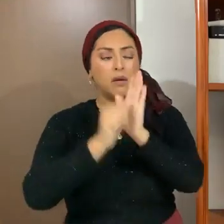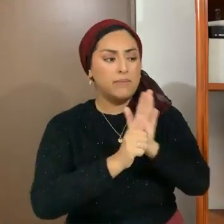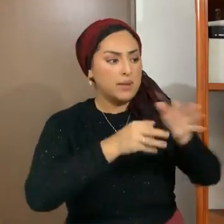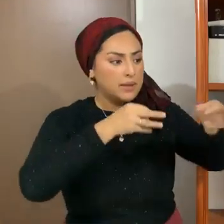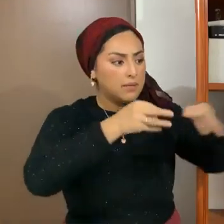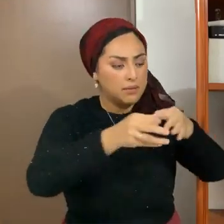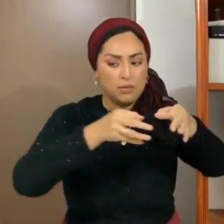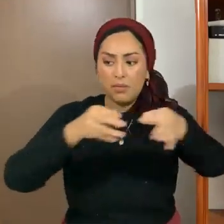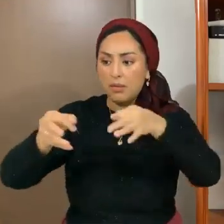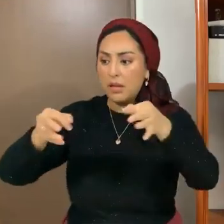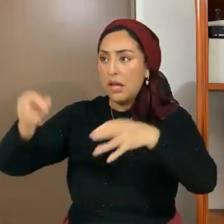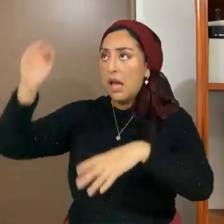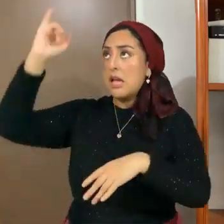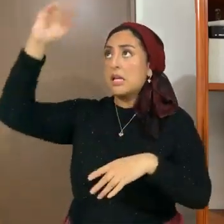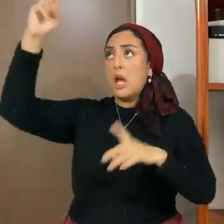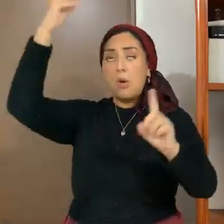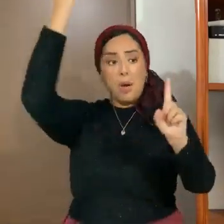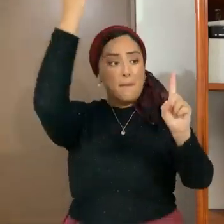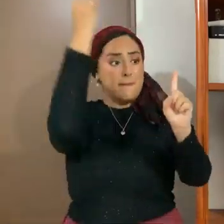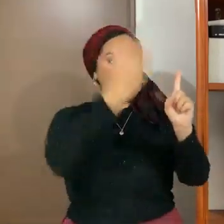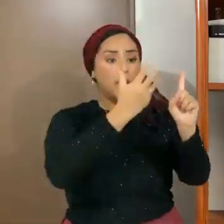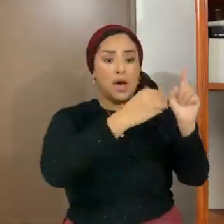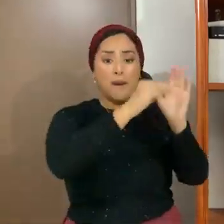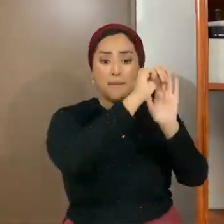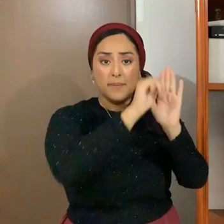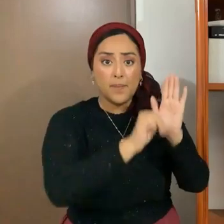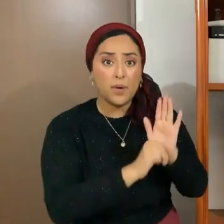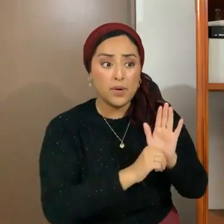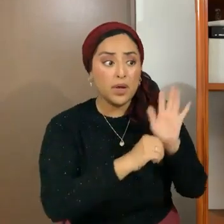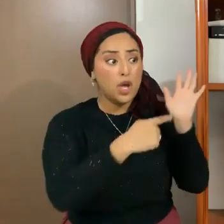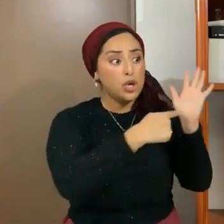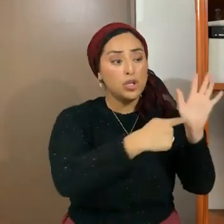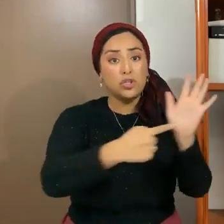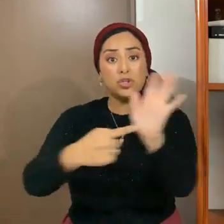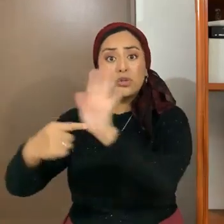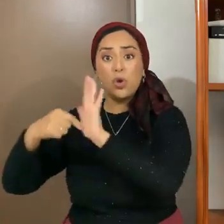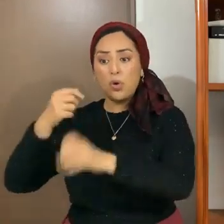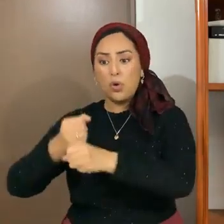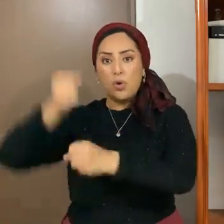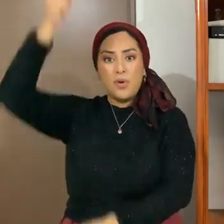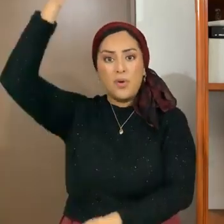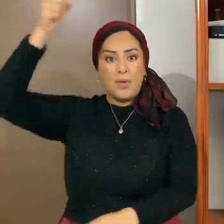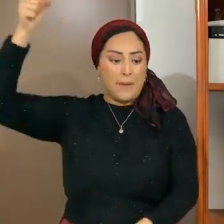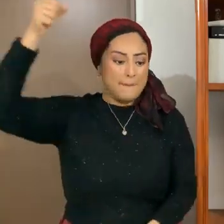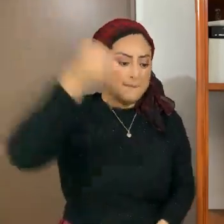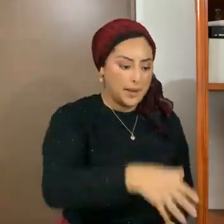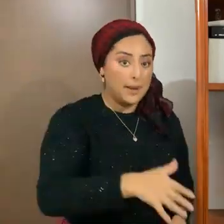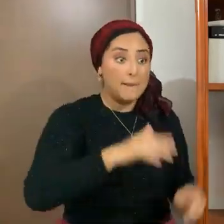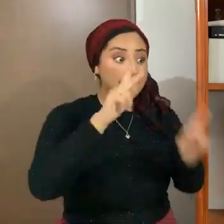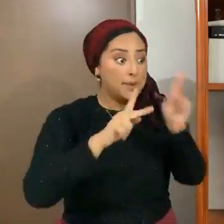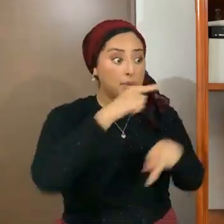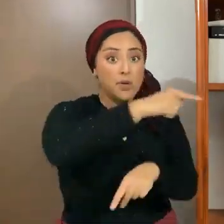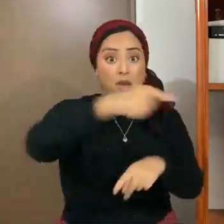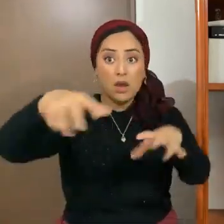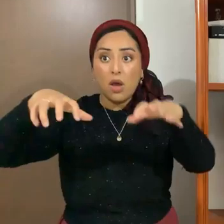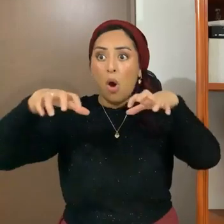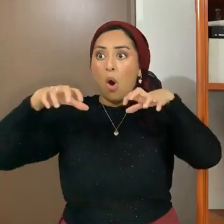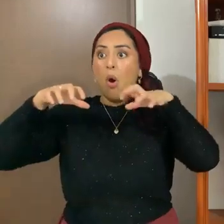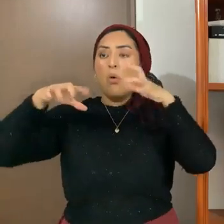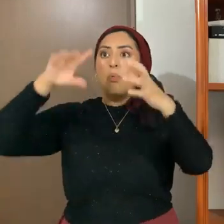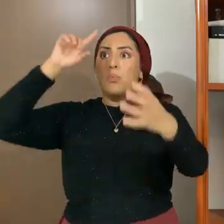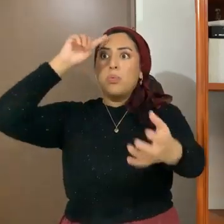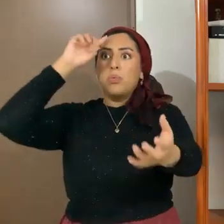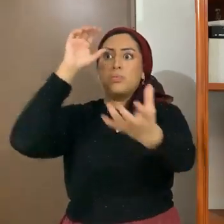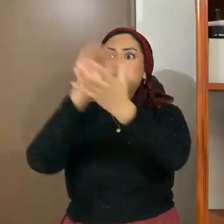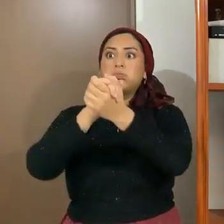las cosas que Yahweh había dicho a Moisés, e hizo las señales delante de los ojos del pueblo. Y el pueblo creyó, oyendo que Yahweh